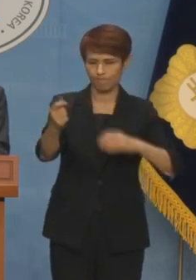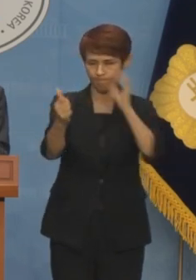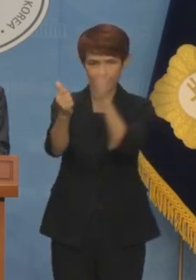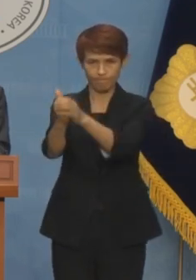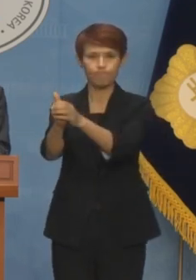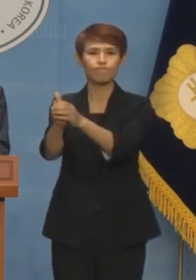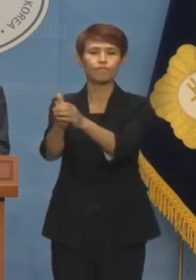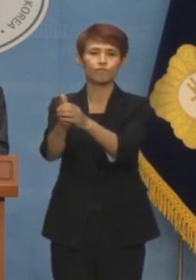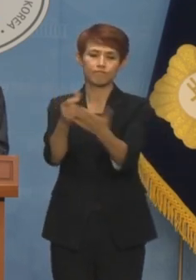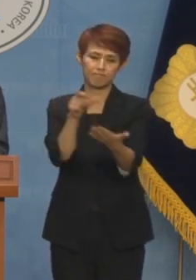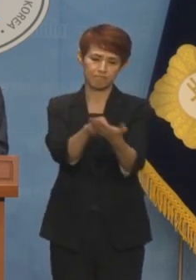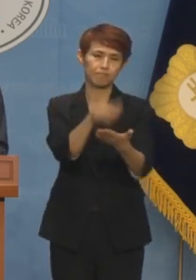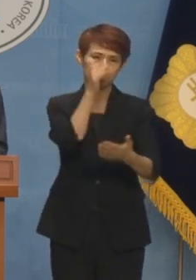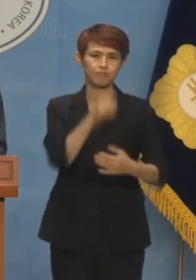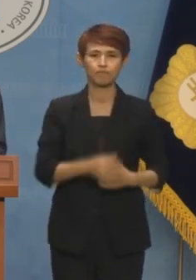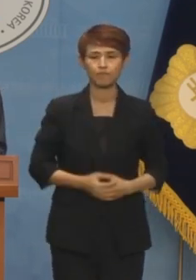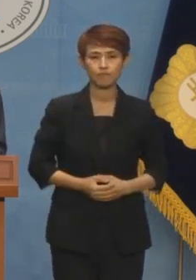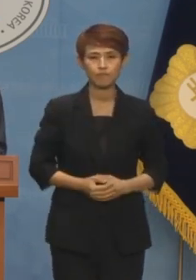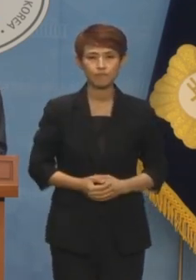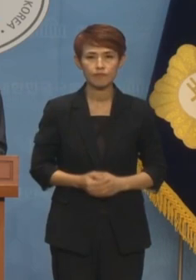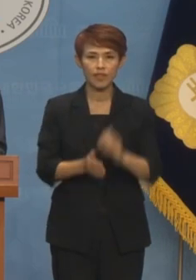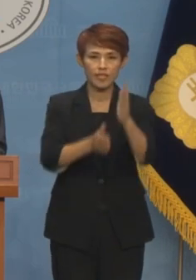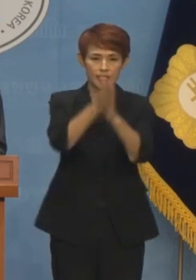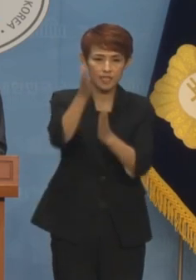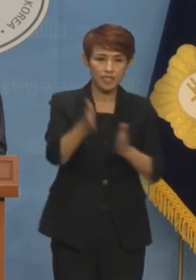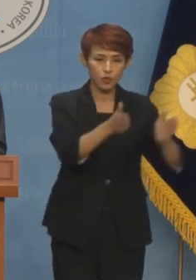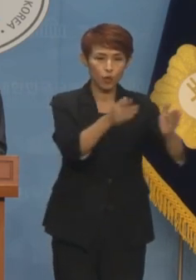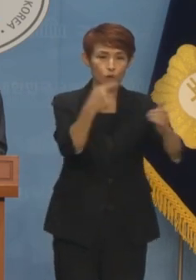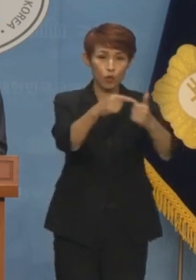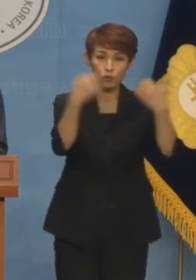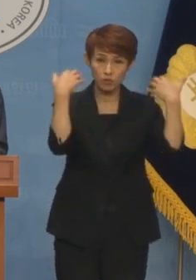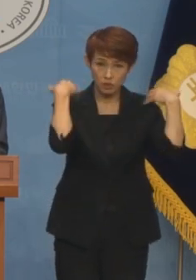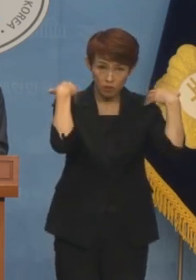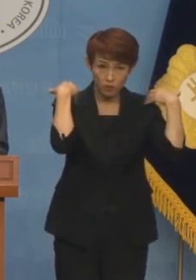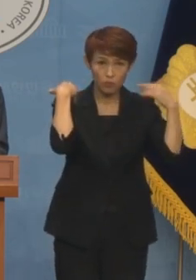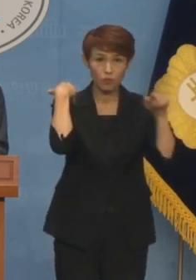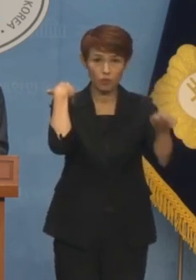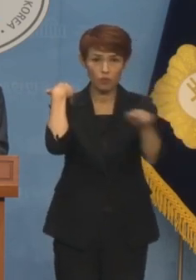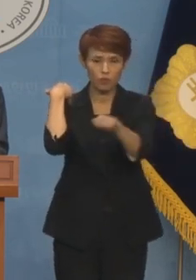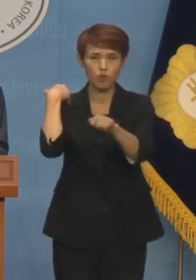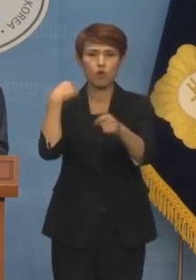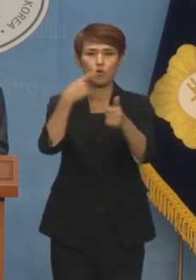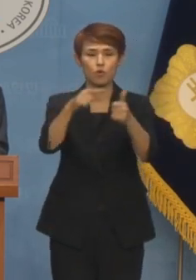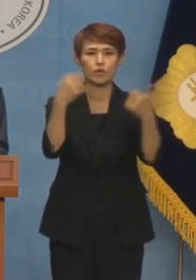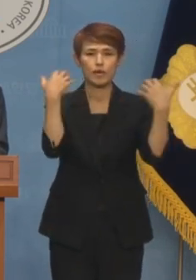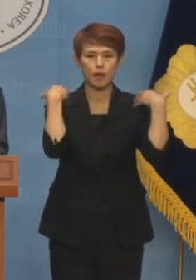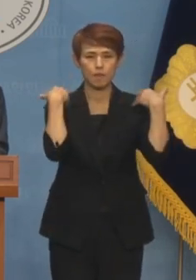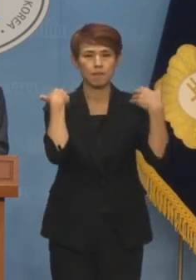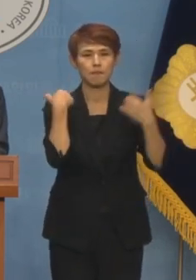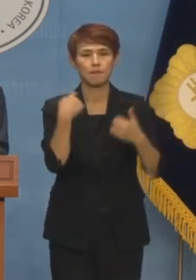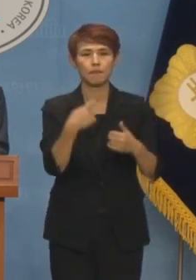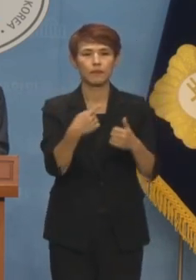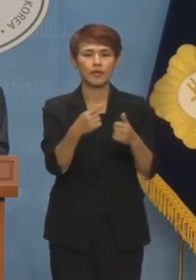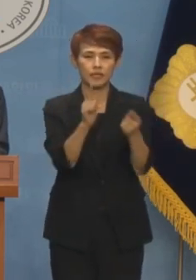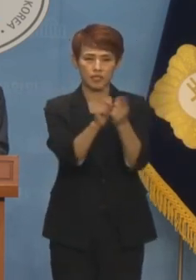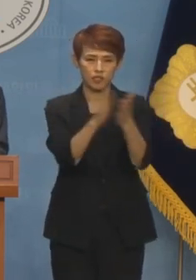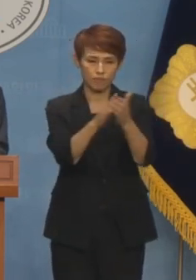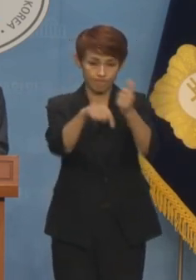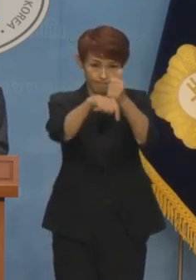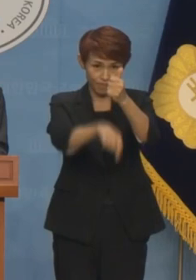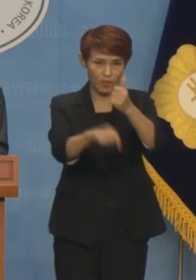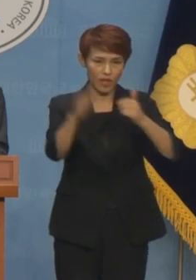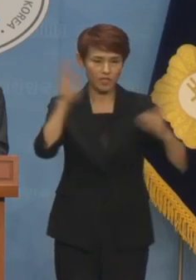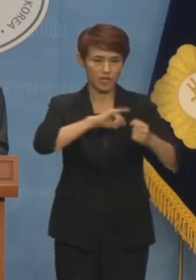부여했습니다. 각 시도 교육청들에도 마찬가지로 교육감 직속기관으로 학생인권센터를